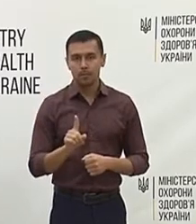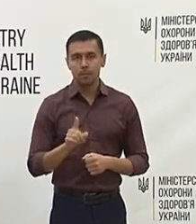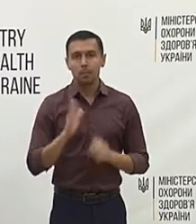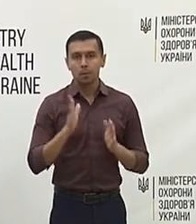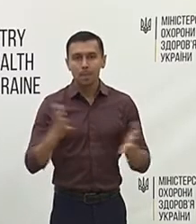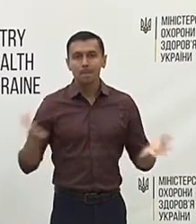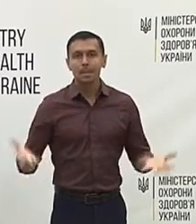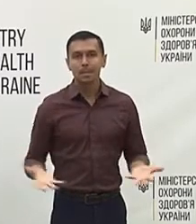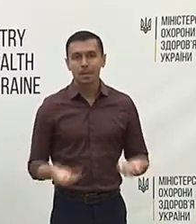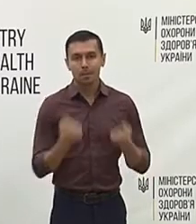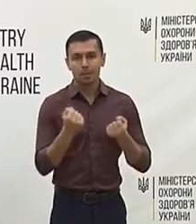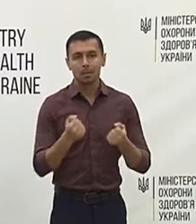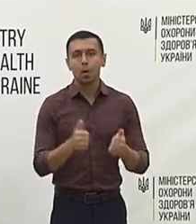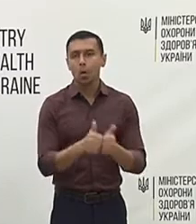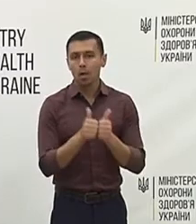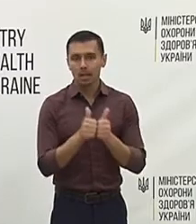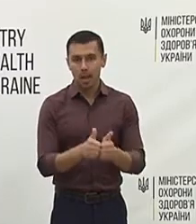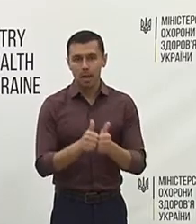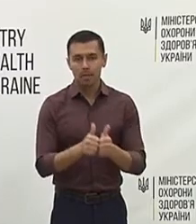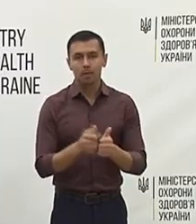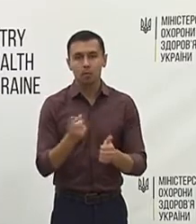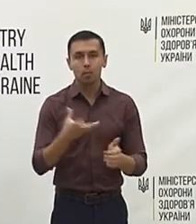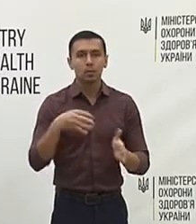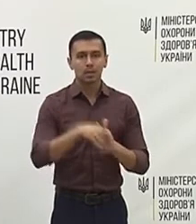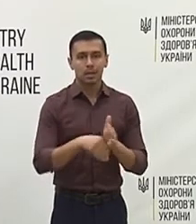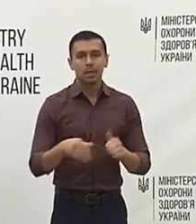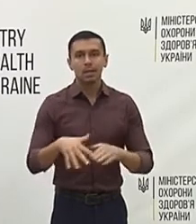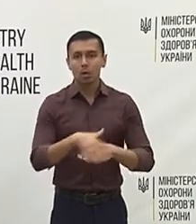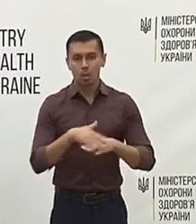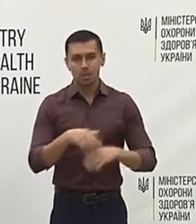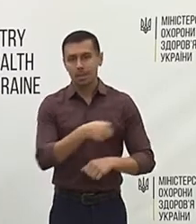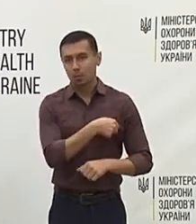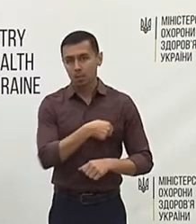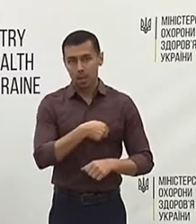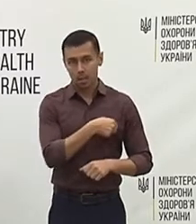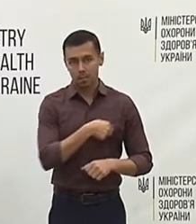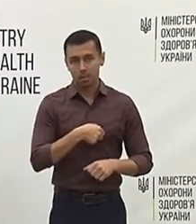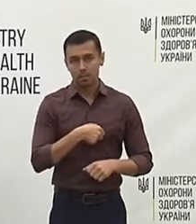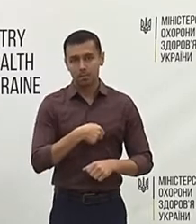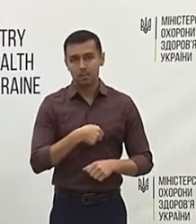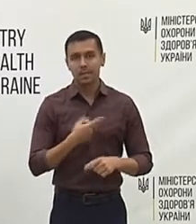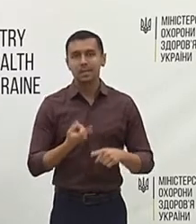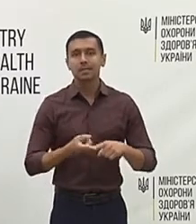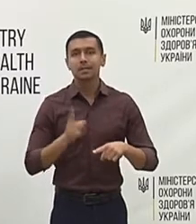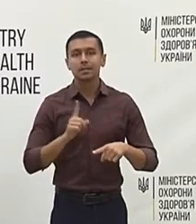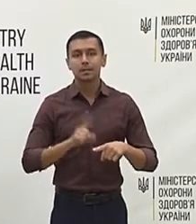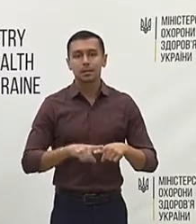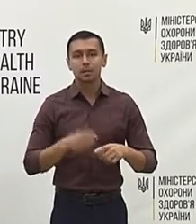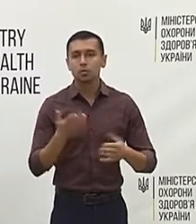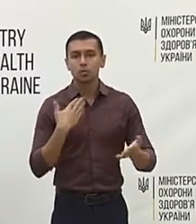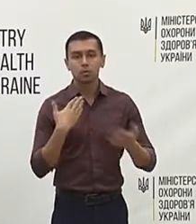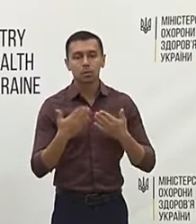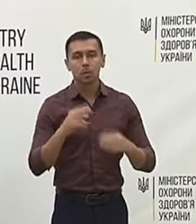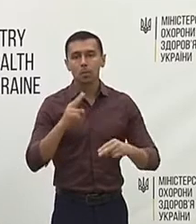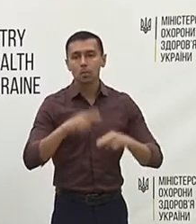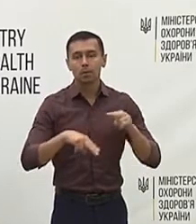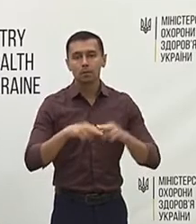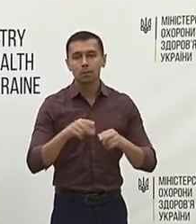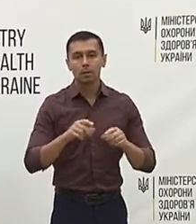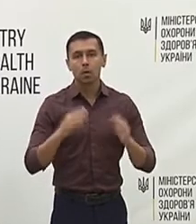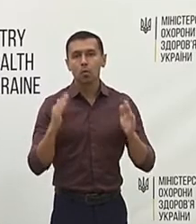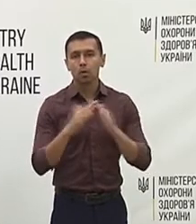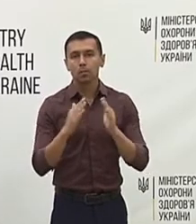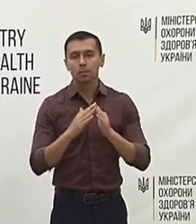буде підтримано колегами, в тому числі і народними депутатами. Це стосується будівництва